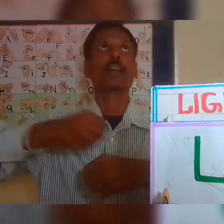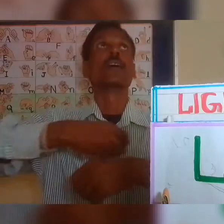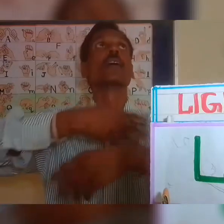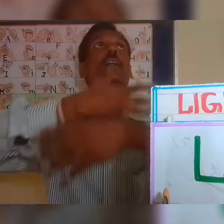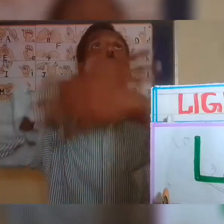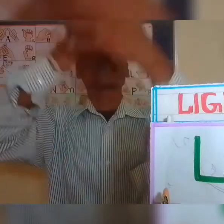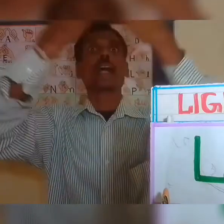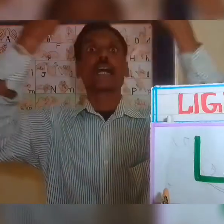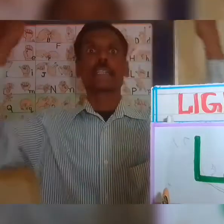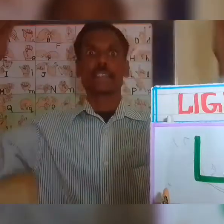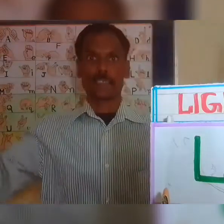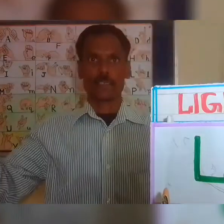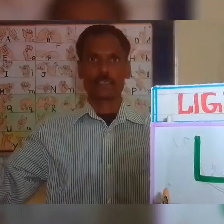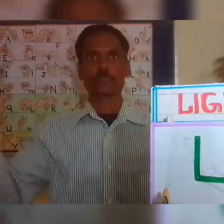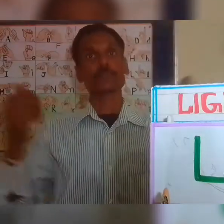Light Light